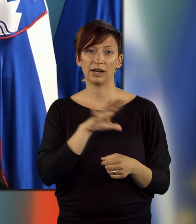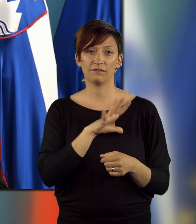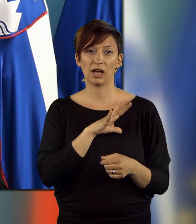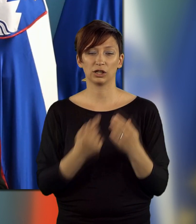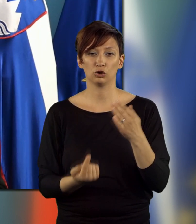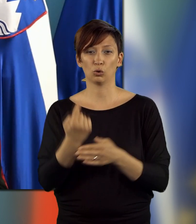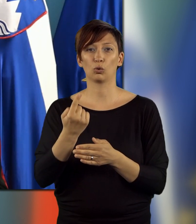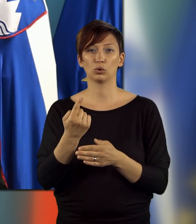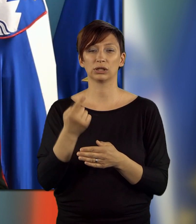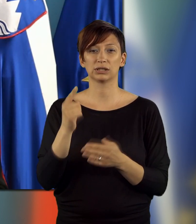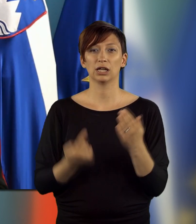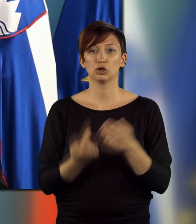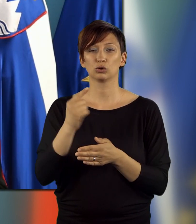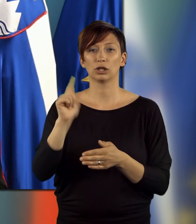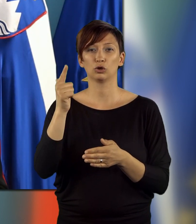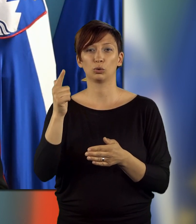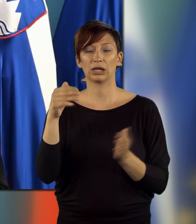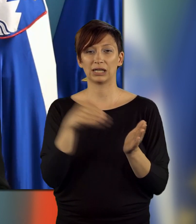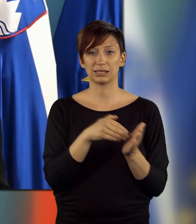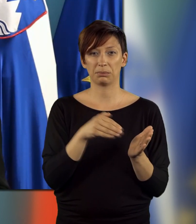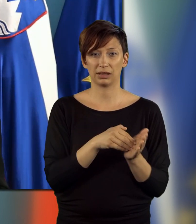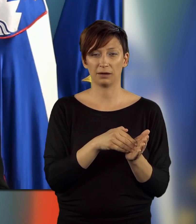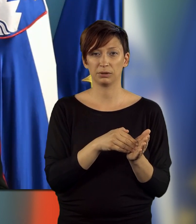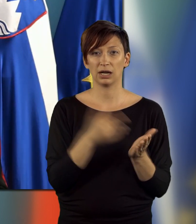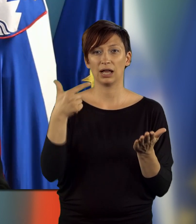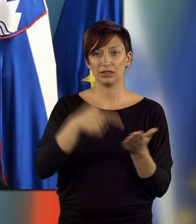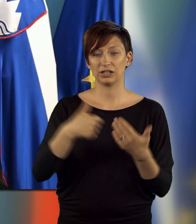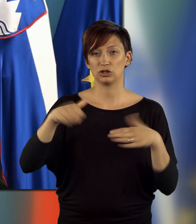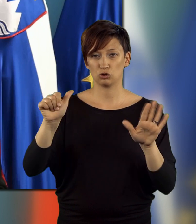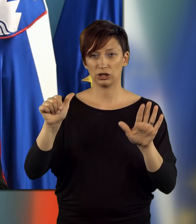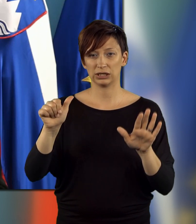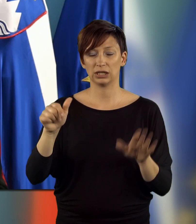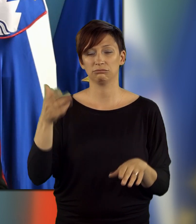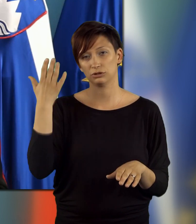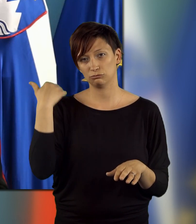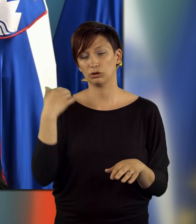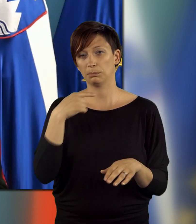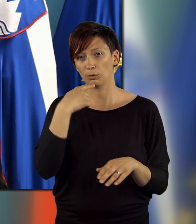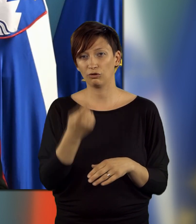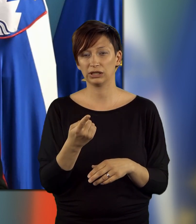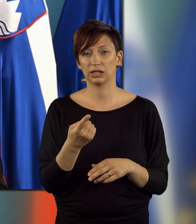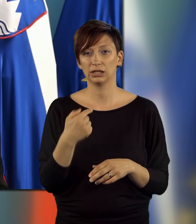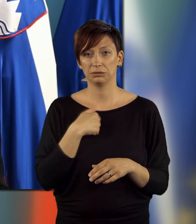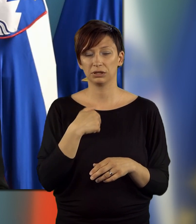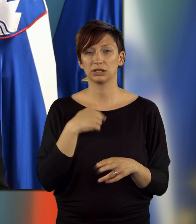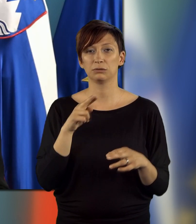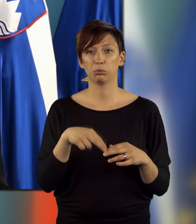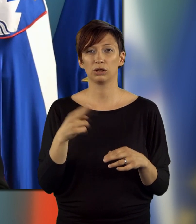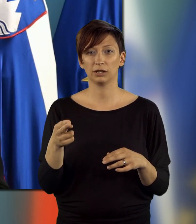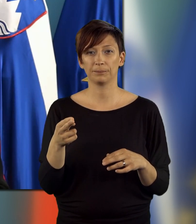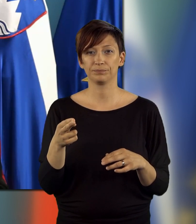nevarni dogodek, ki se je zgodil 2. septembra 2016. Kot sem že povedala, sem jaz